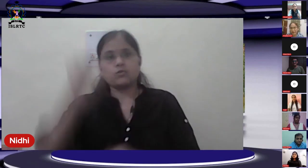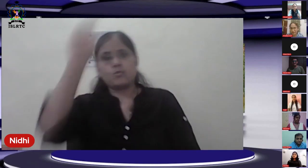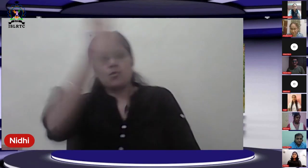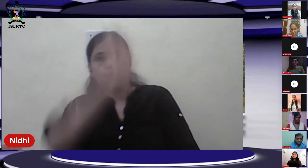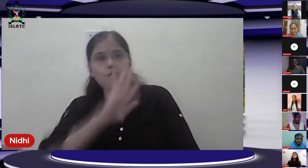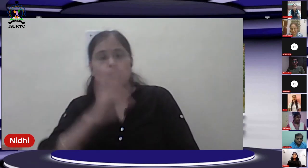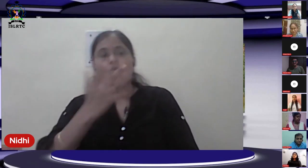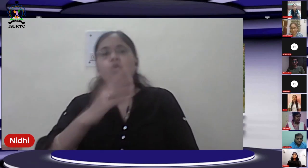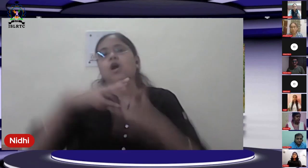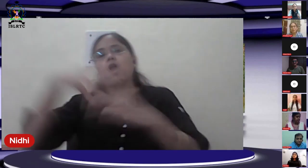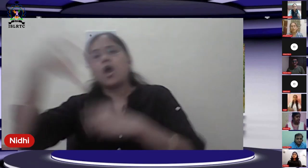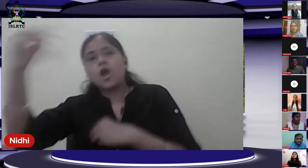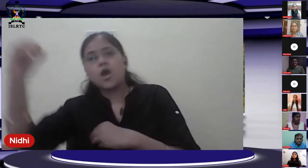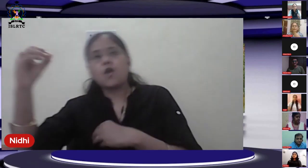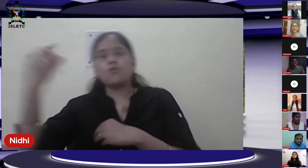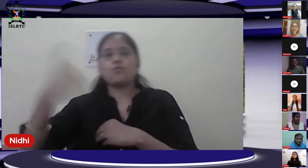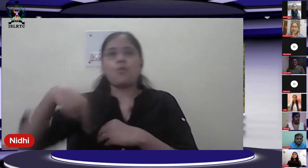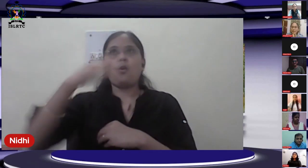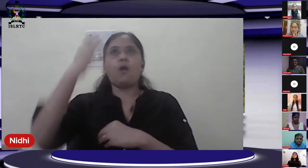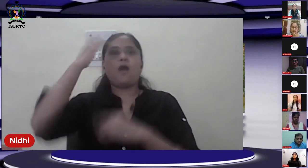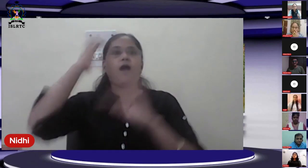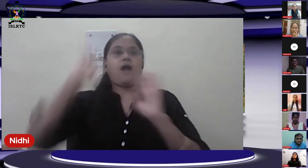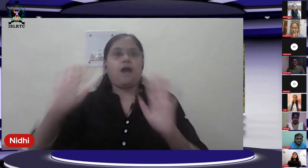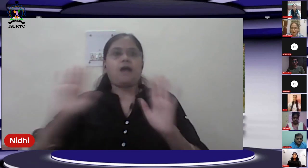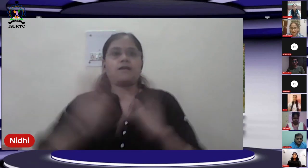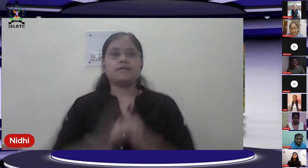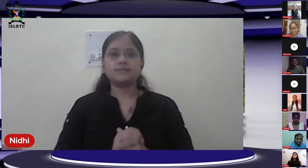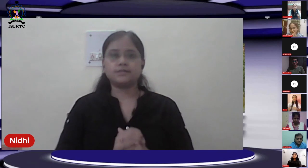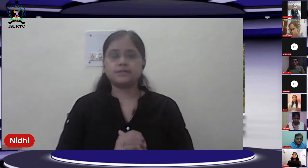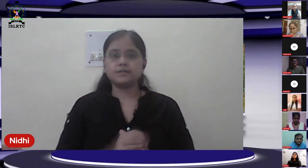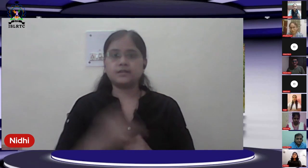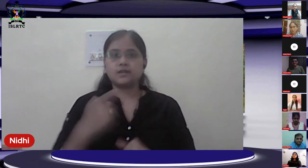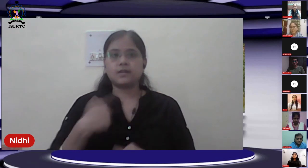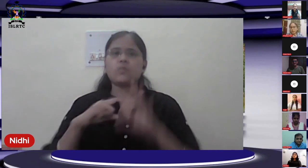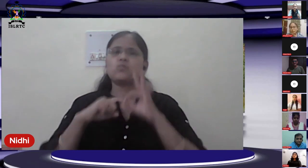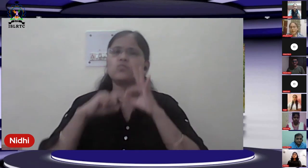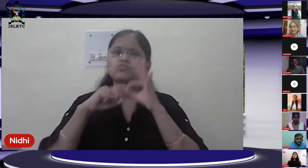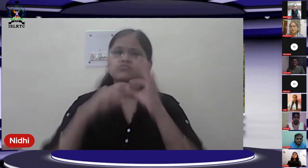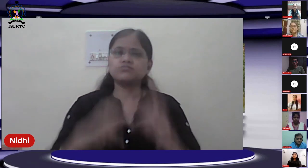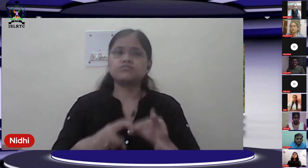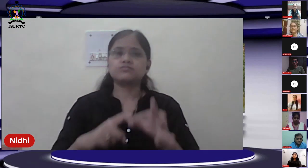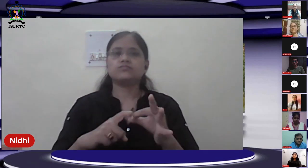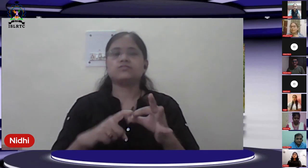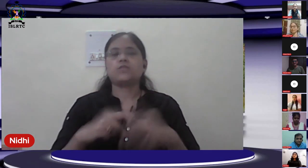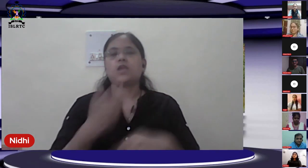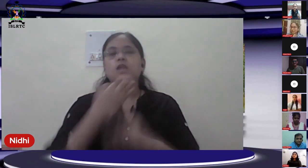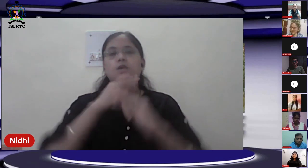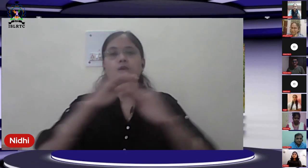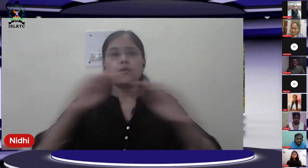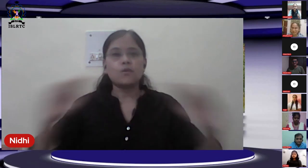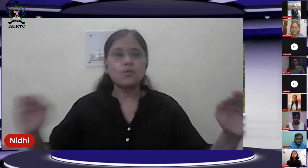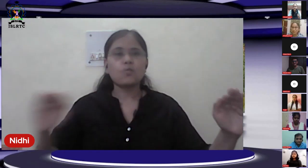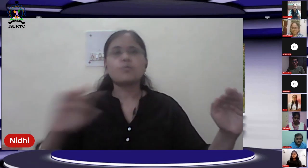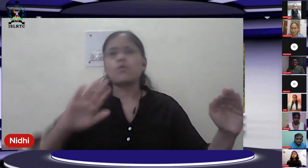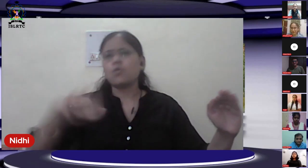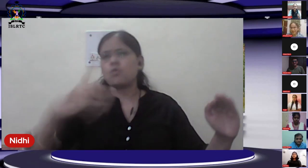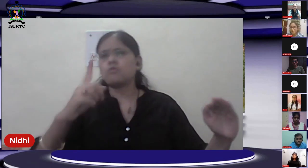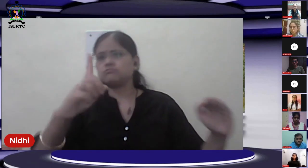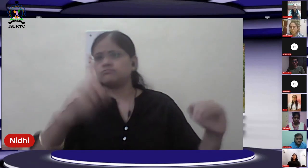पाएंगे। मेरा एक सवाल है, मतलब और स्टूडेंट्स को भी आगे सुनेंगे, मतलब स्पेशली जो हमारे डेल